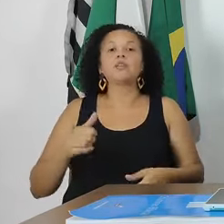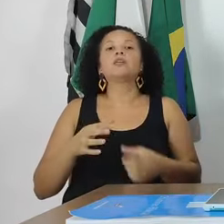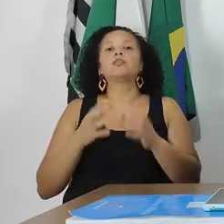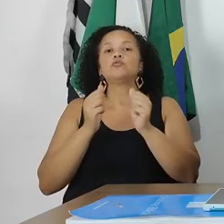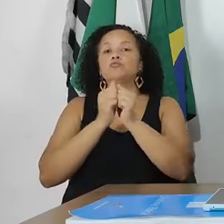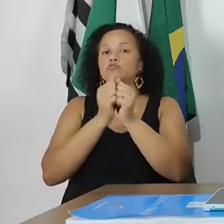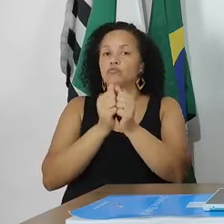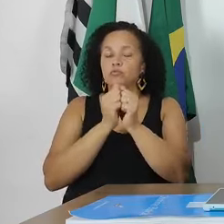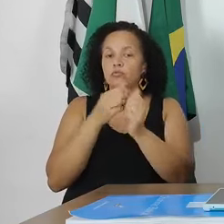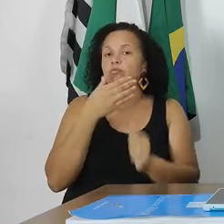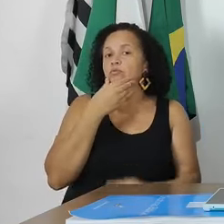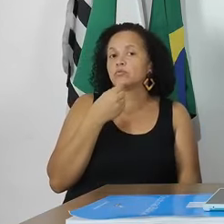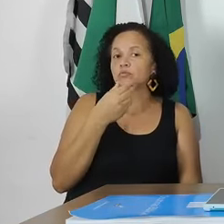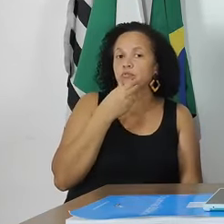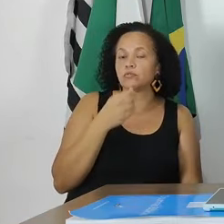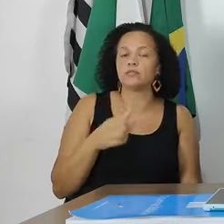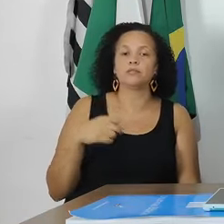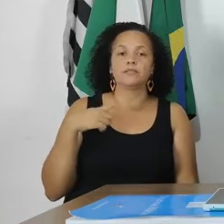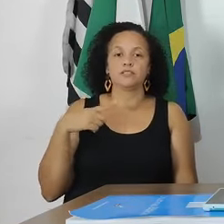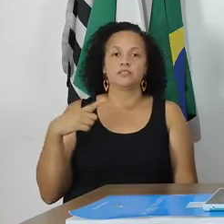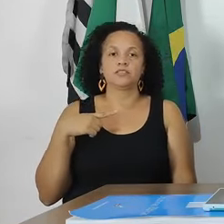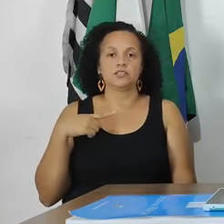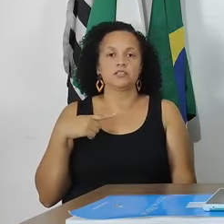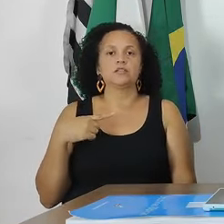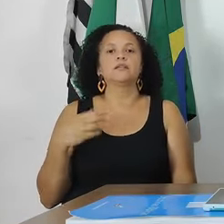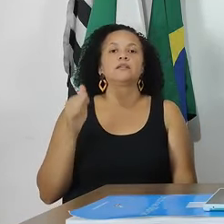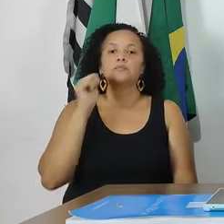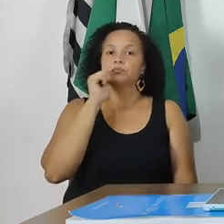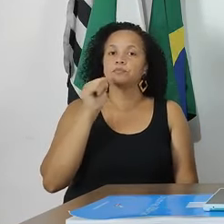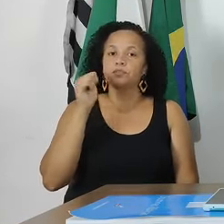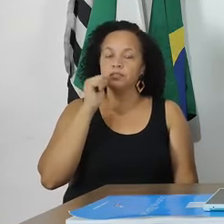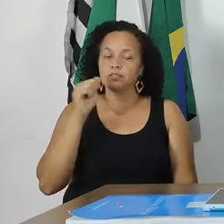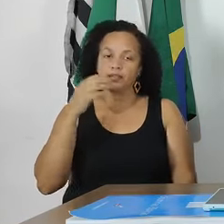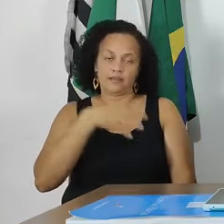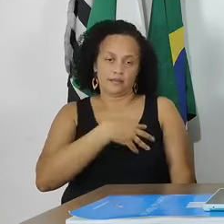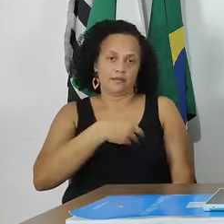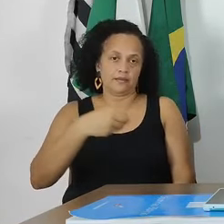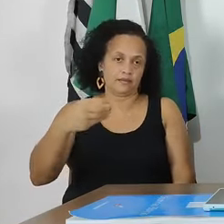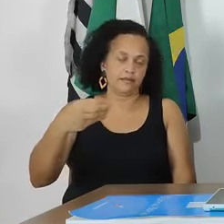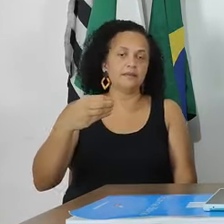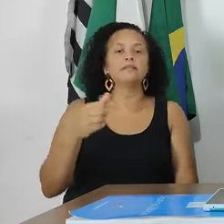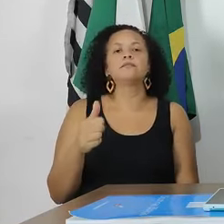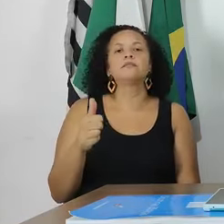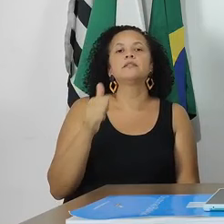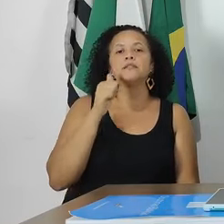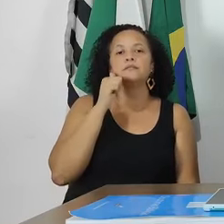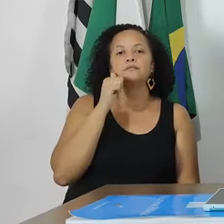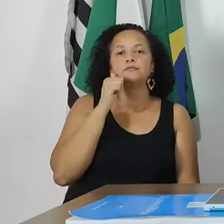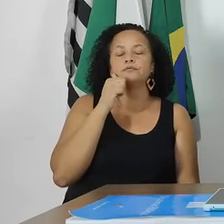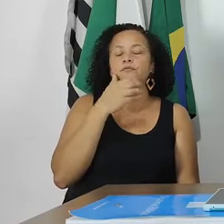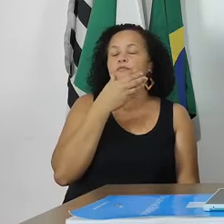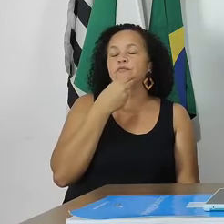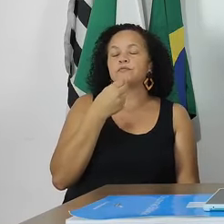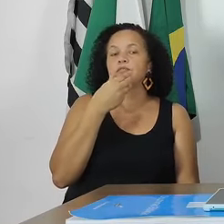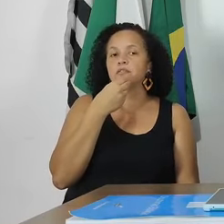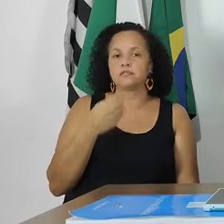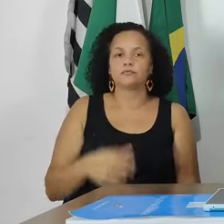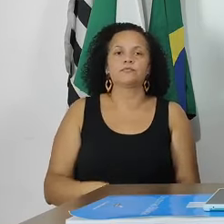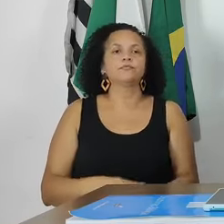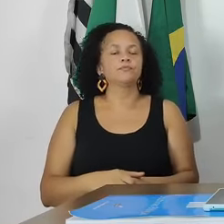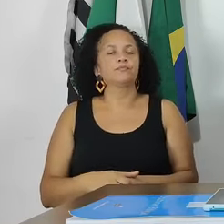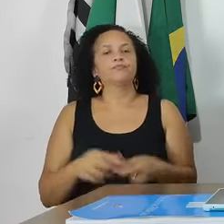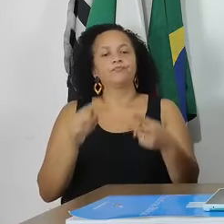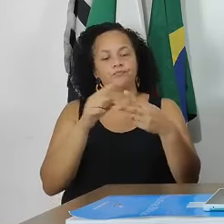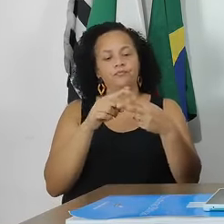o nome deste Elimeleque, e o de sua mulher Noemi, e um de seus 2